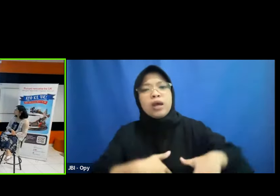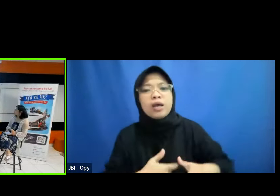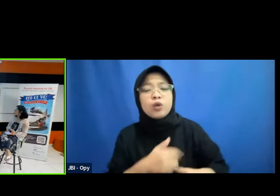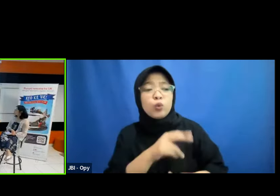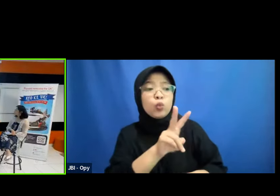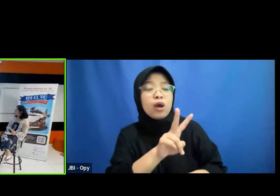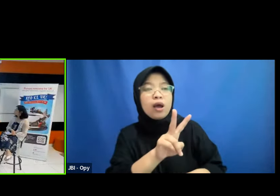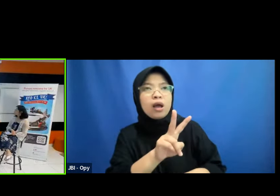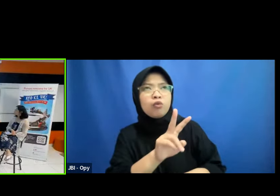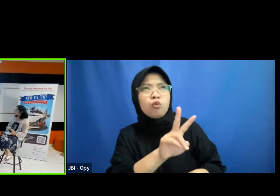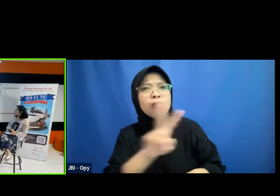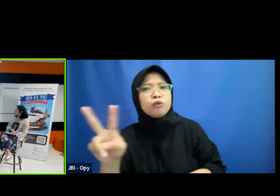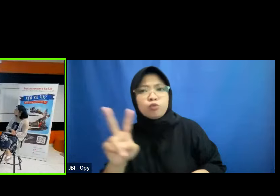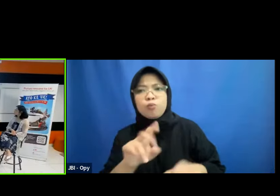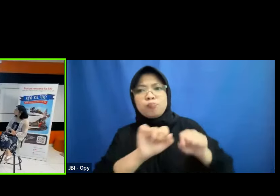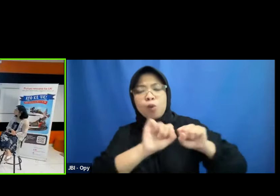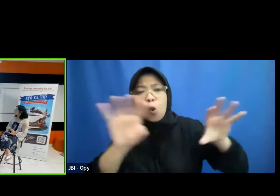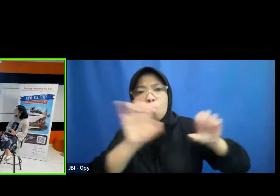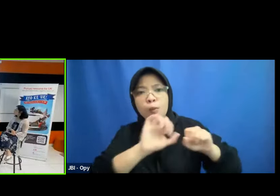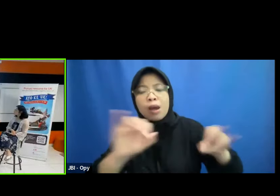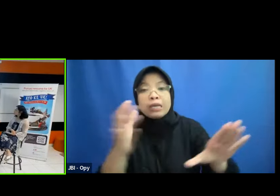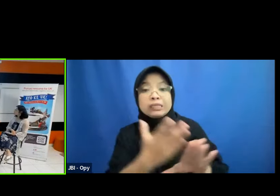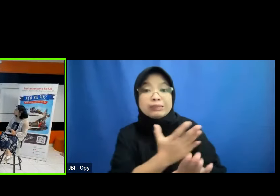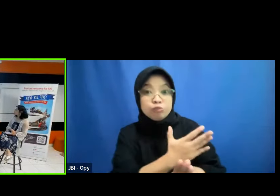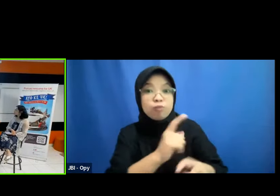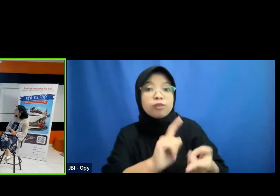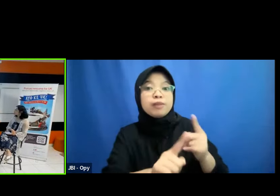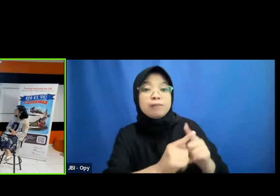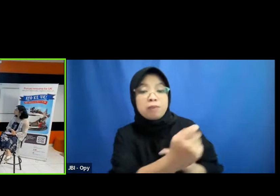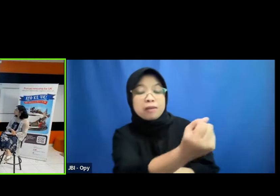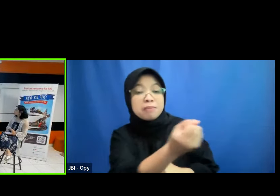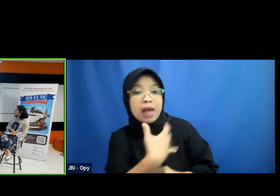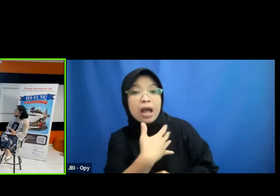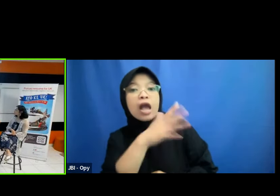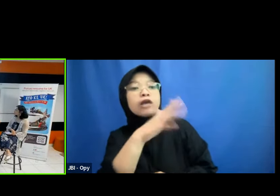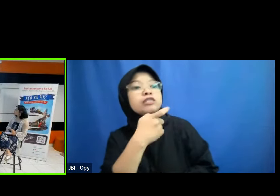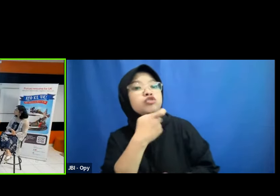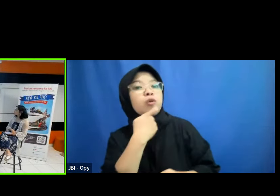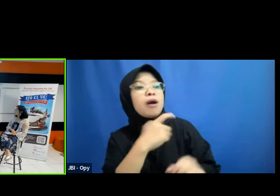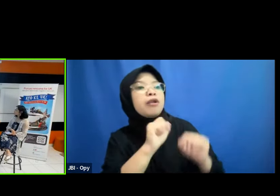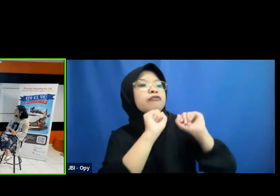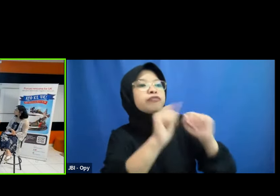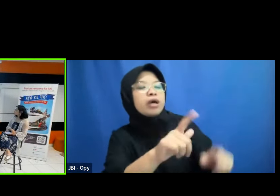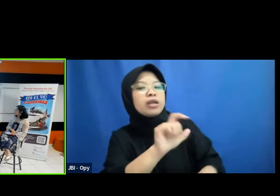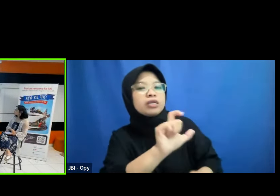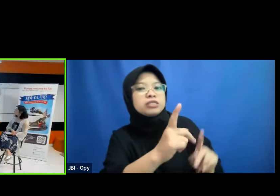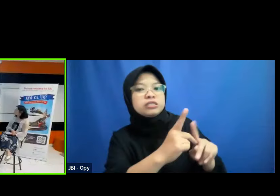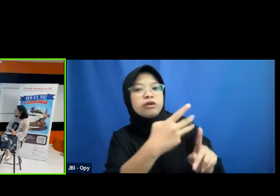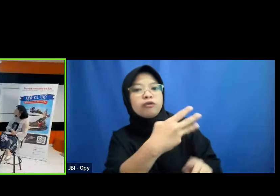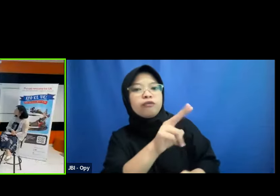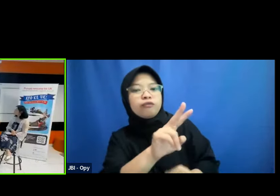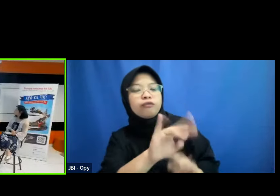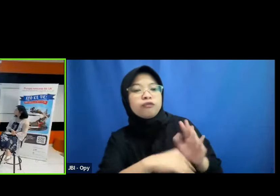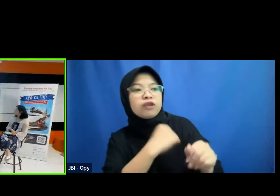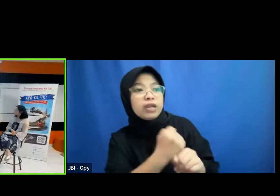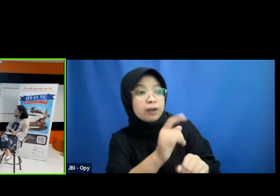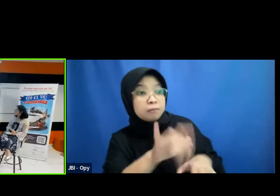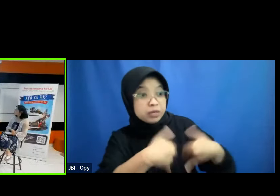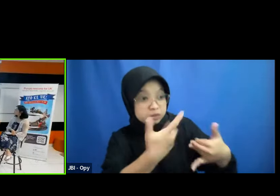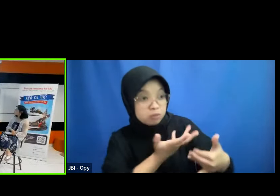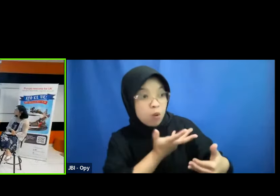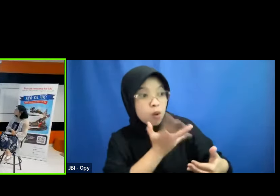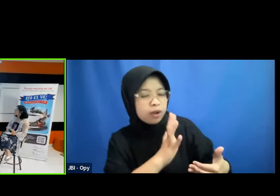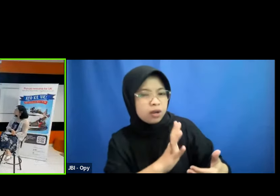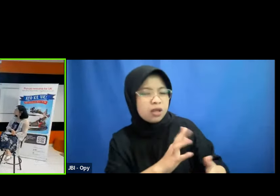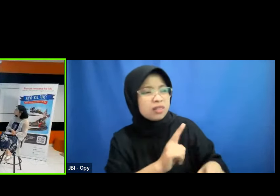Minggu sebelum pengumuman ti-ti saya ketemu teman saya teman saya bilang lu coba De doter evening gitu kan lu pengin apply beasiswa kan terus itu